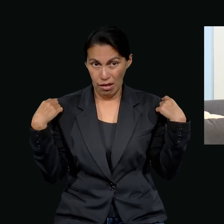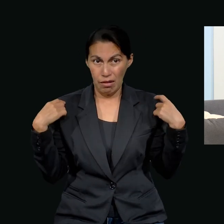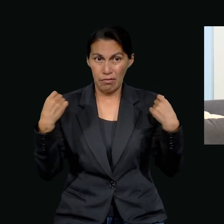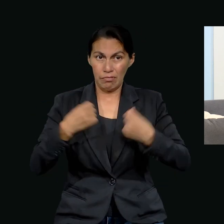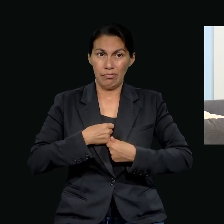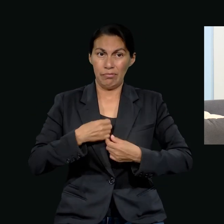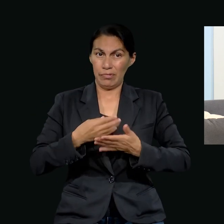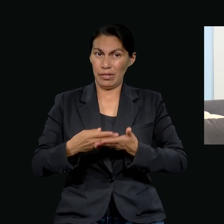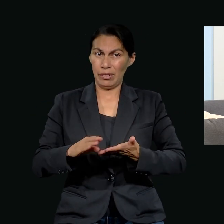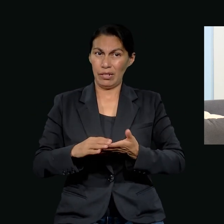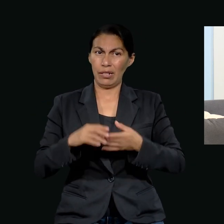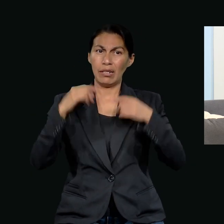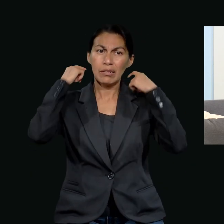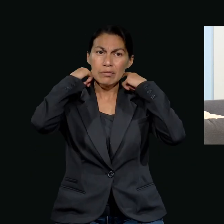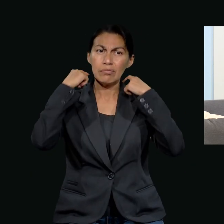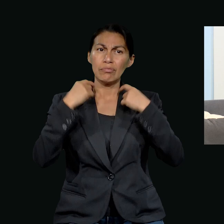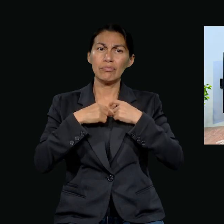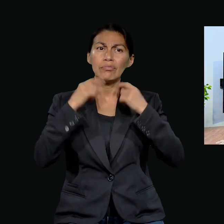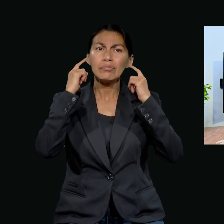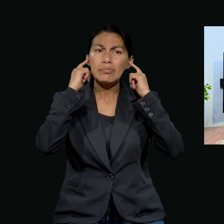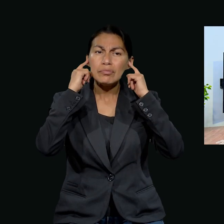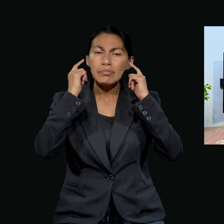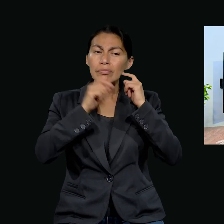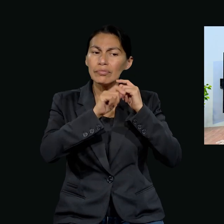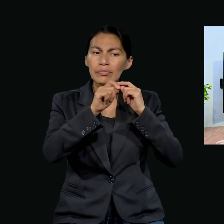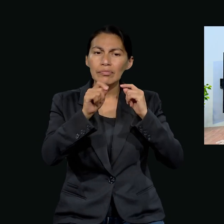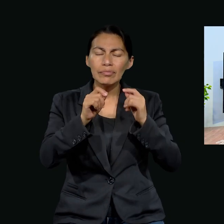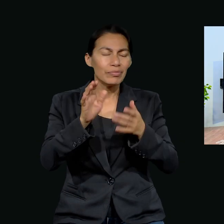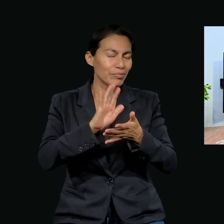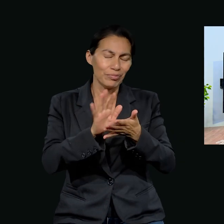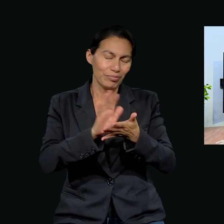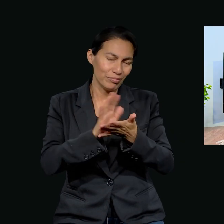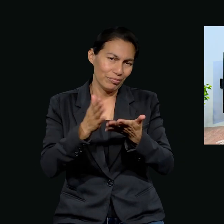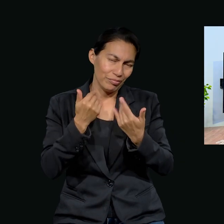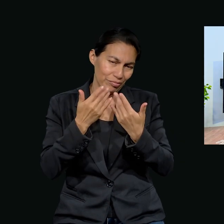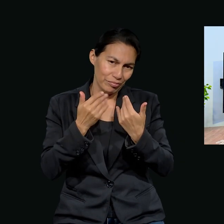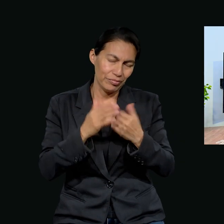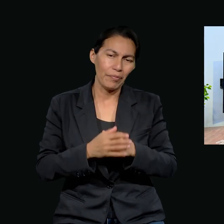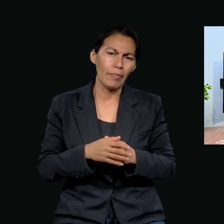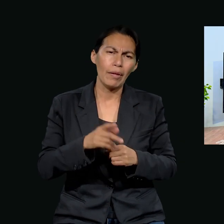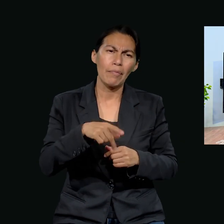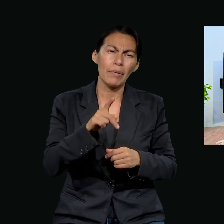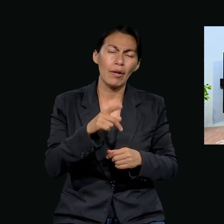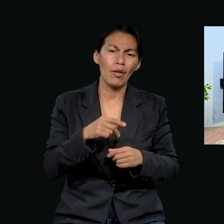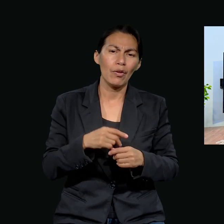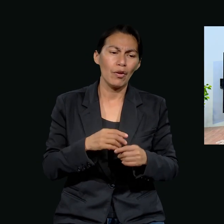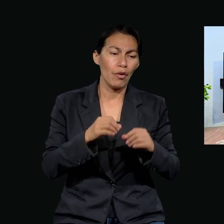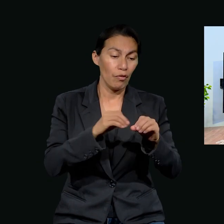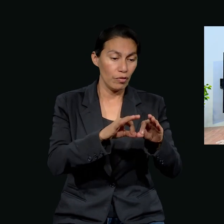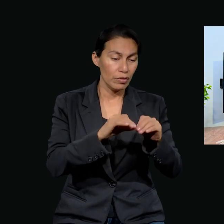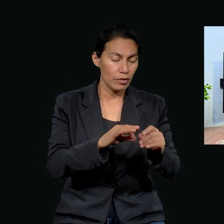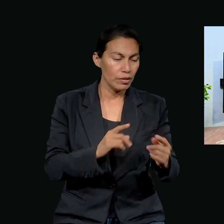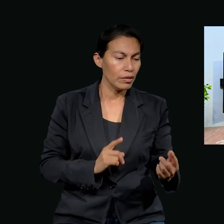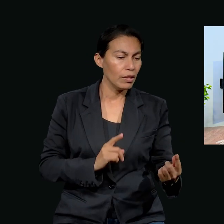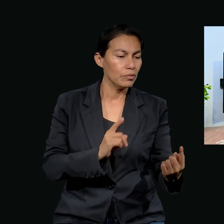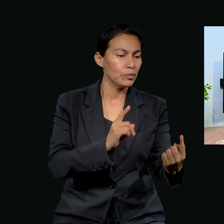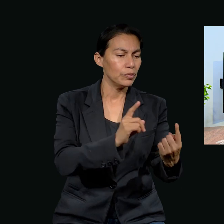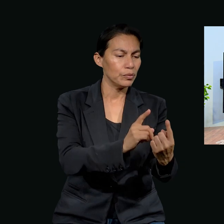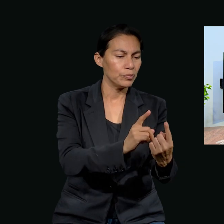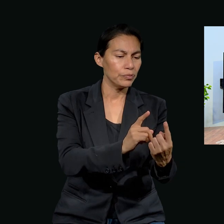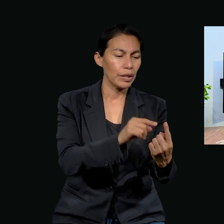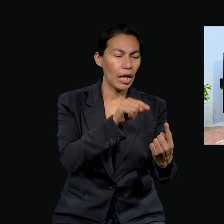bata de médico puesta ni el estetóscopo. Pero cuando llegué a la oficina, me estaba esperando el doctor